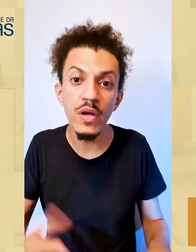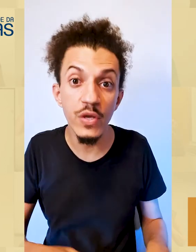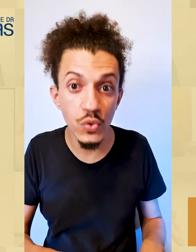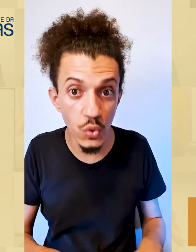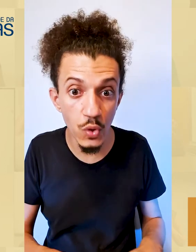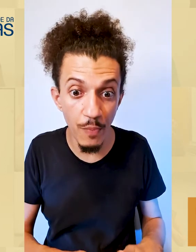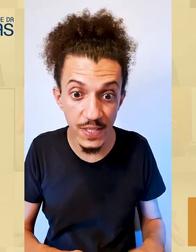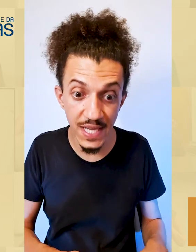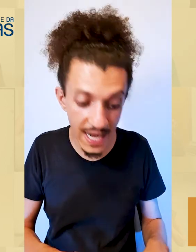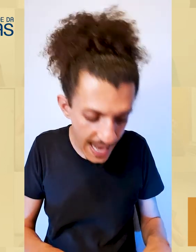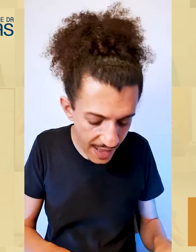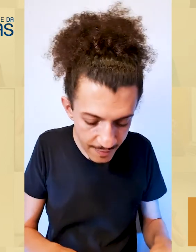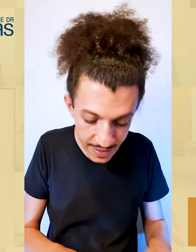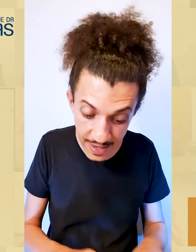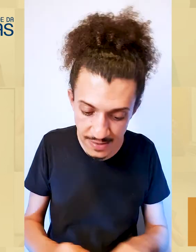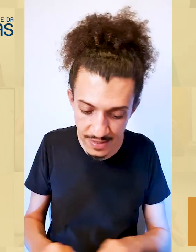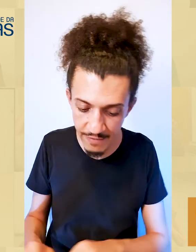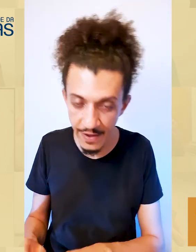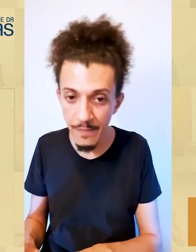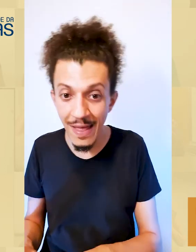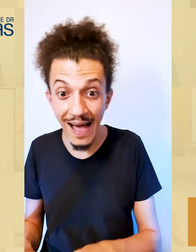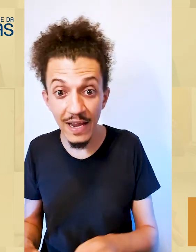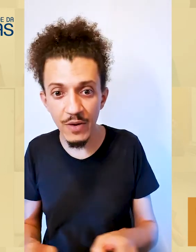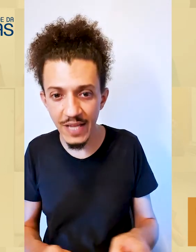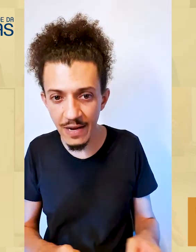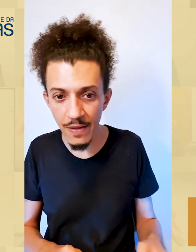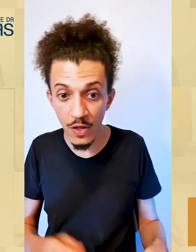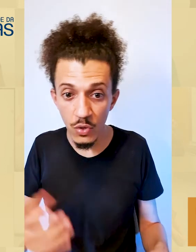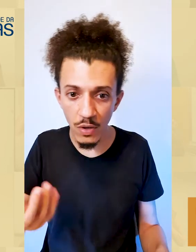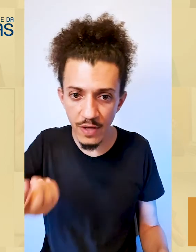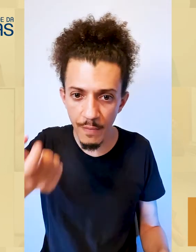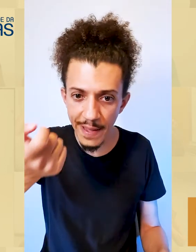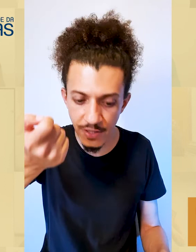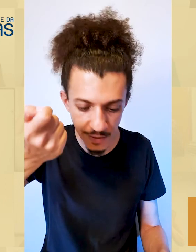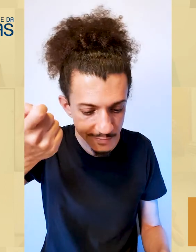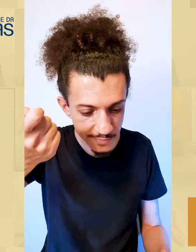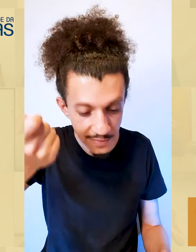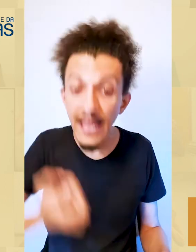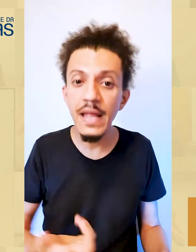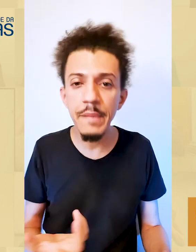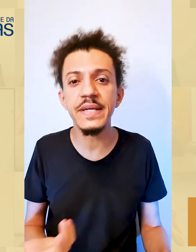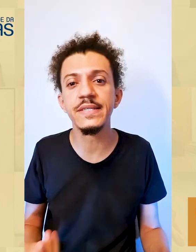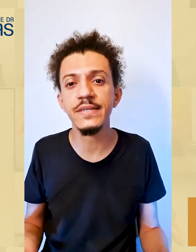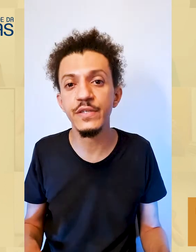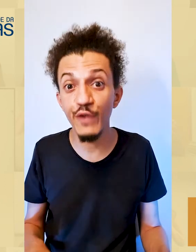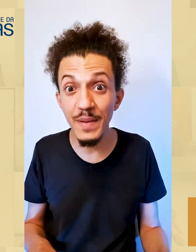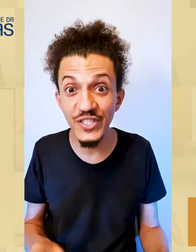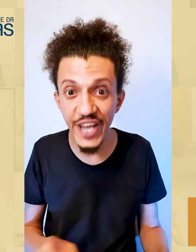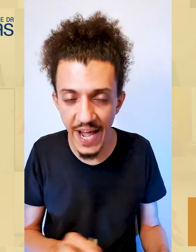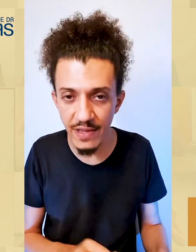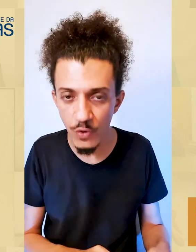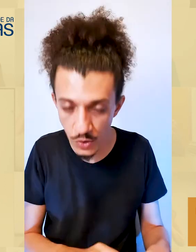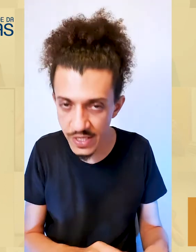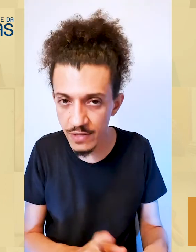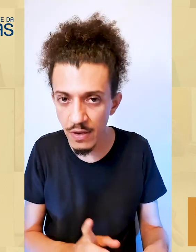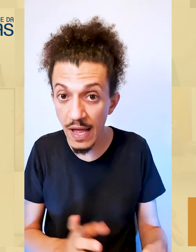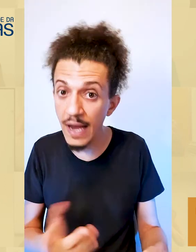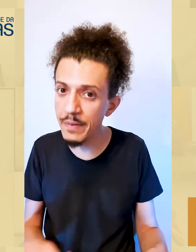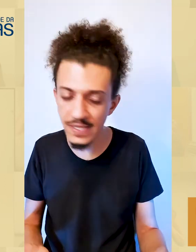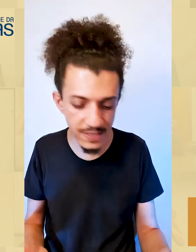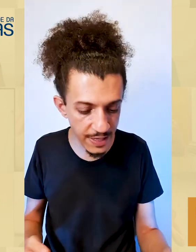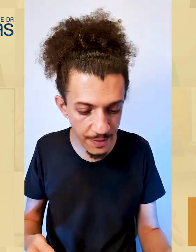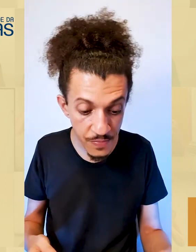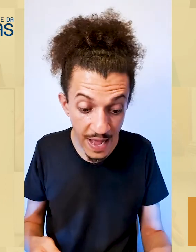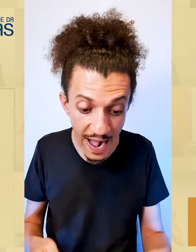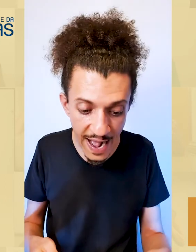possível que o surdo possa ler e escrever a língua dele totalmente em Libras, de forma direta, usando a